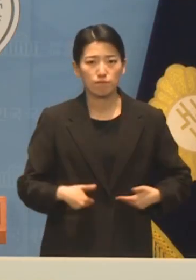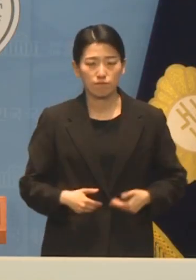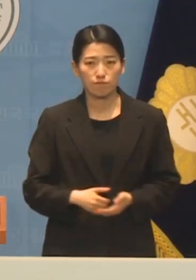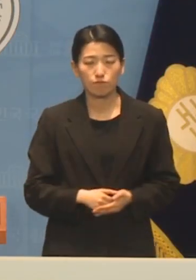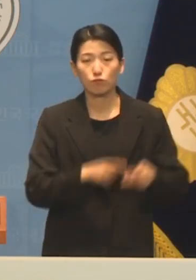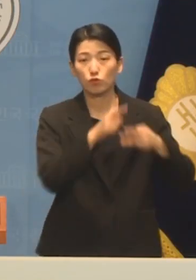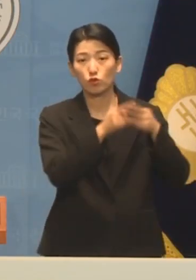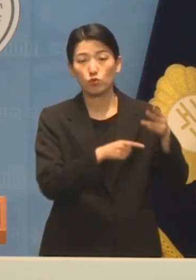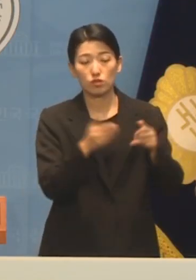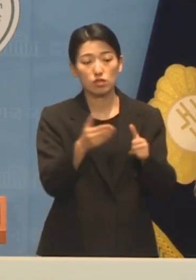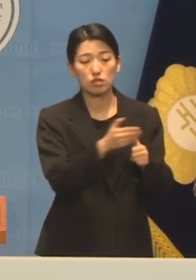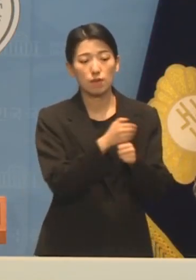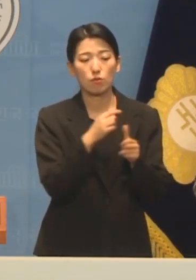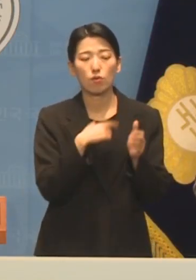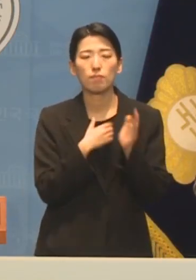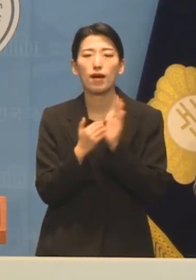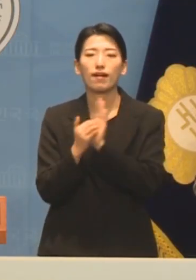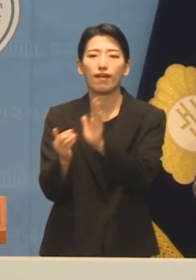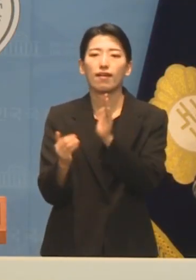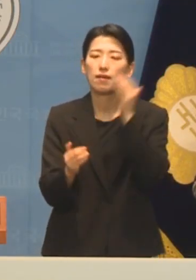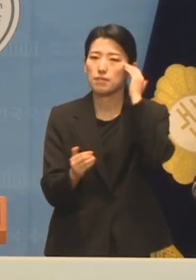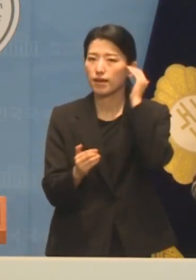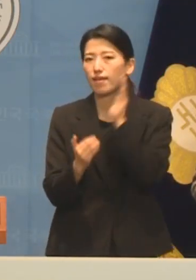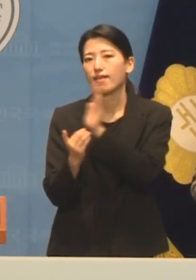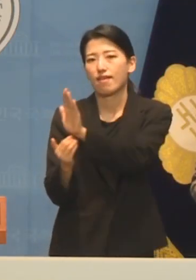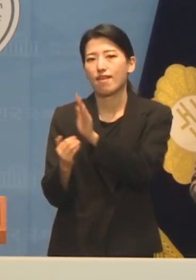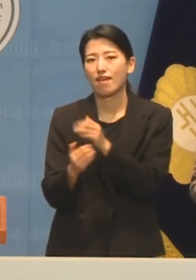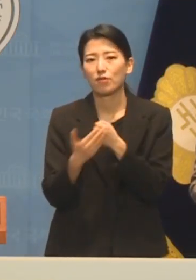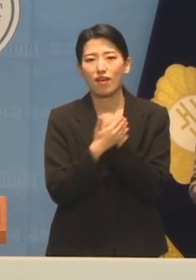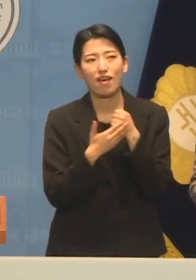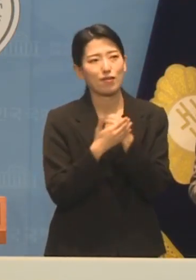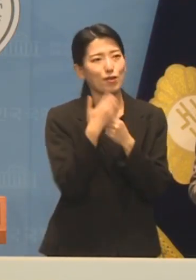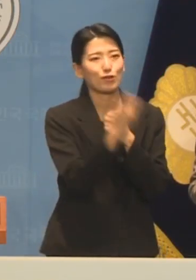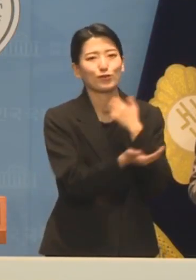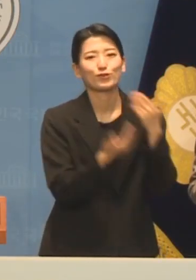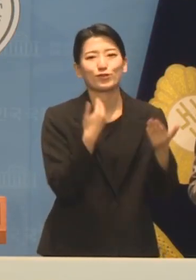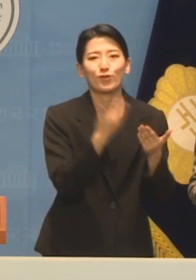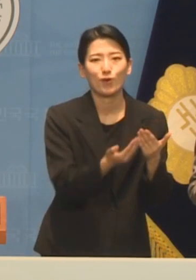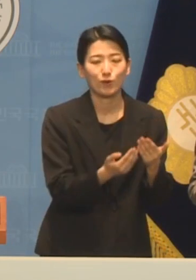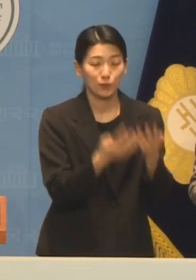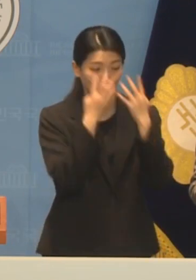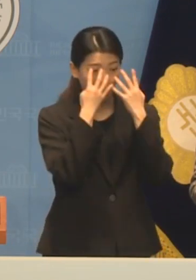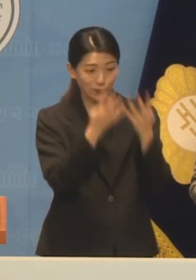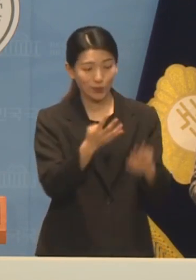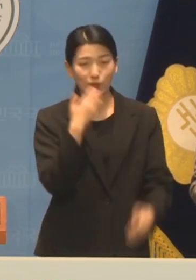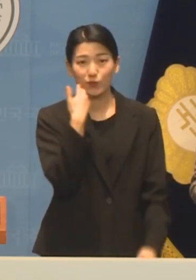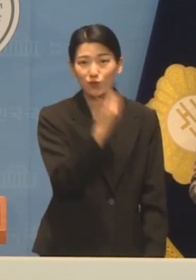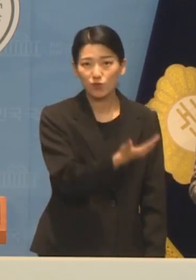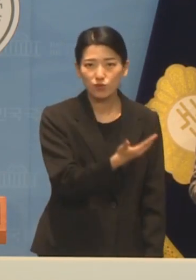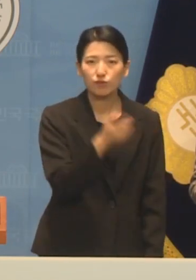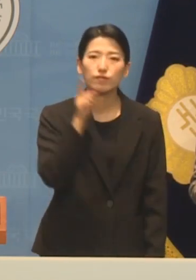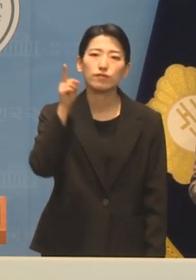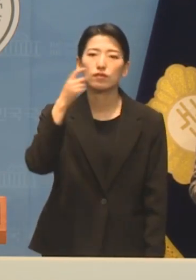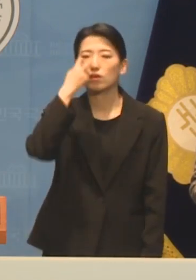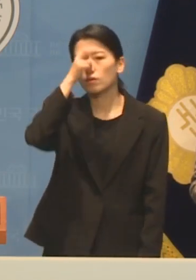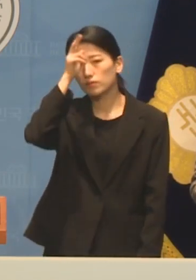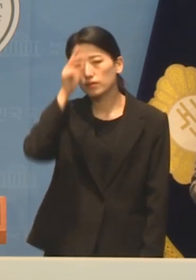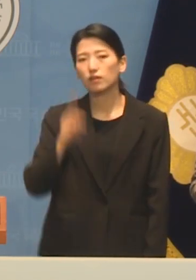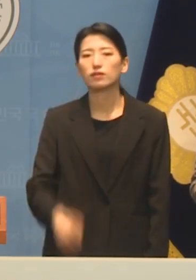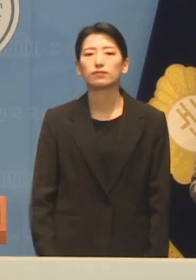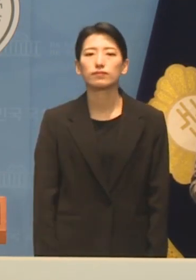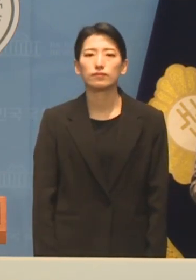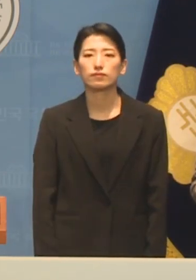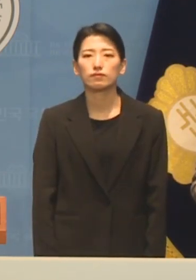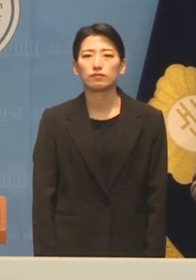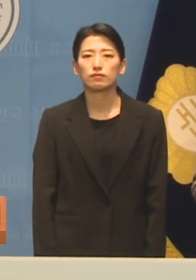방해하고 구속된 윤석열의 온갖 특혜를 베풀다 못해 탈옥을 만들어낸 사람들, 사법부 공격을